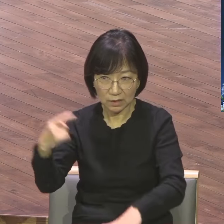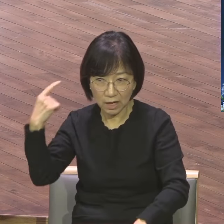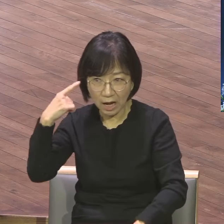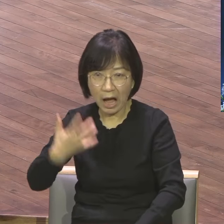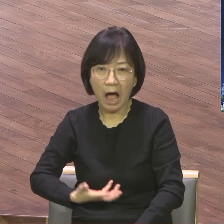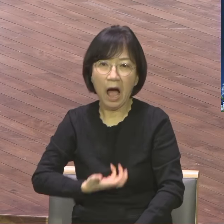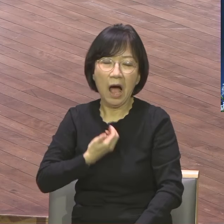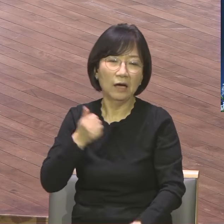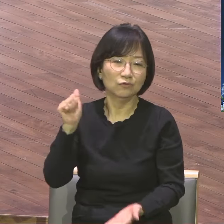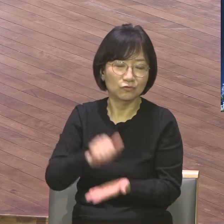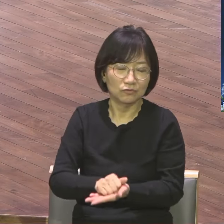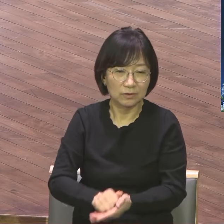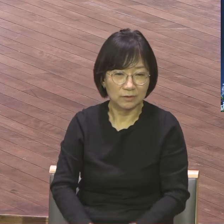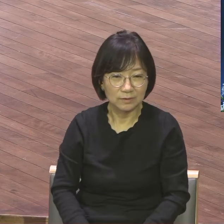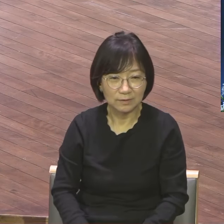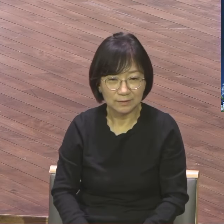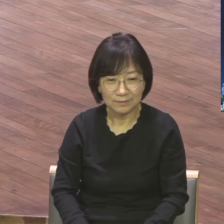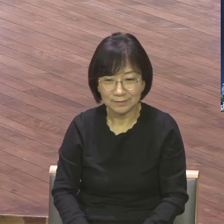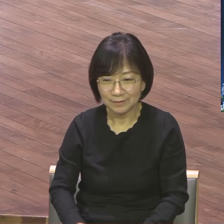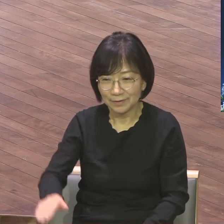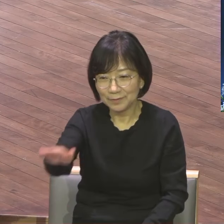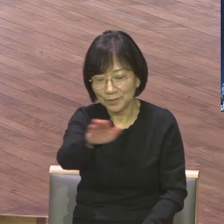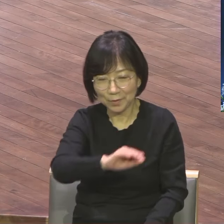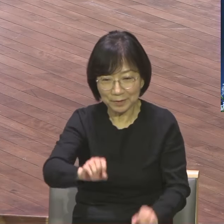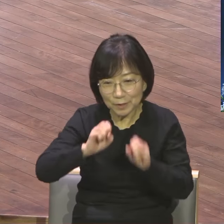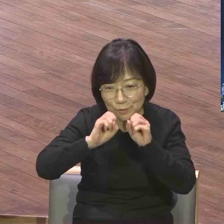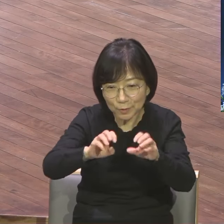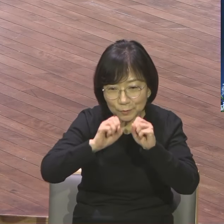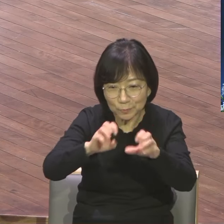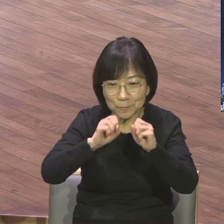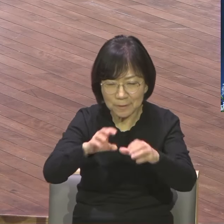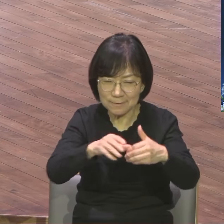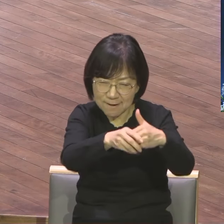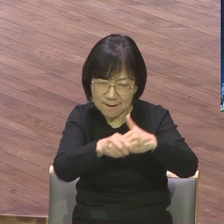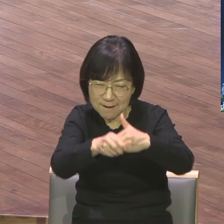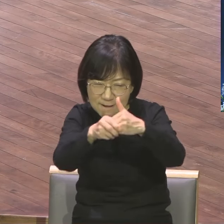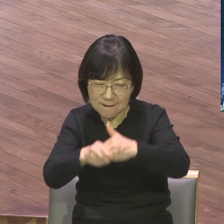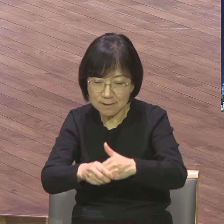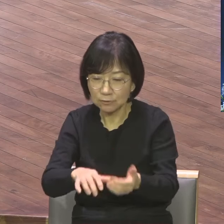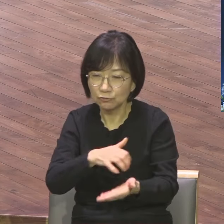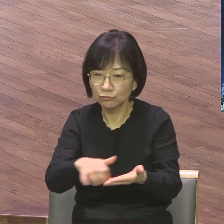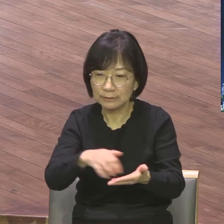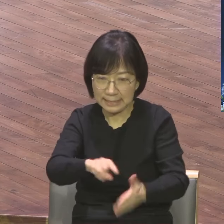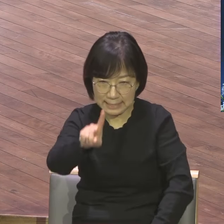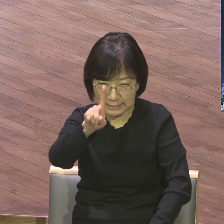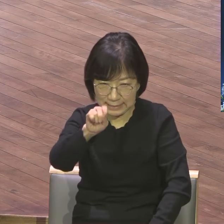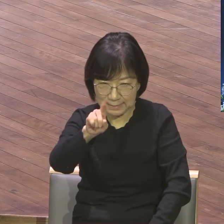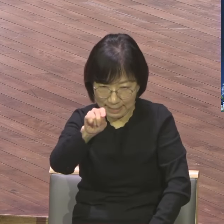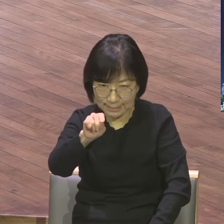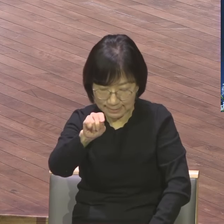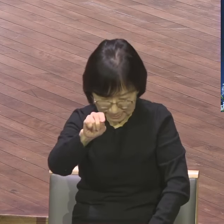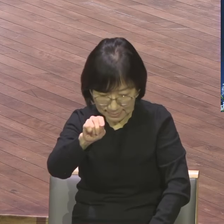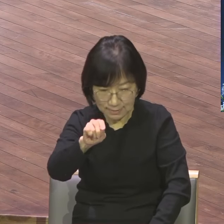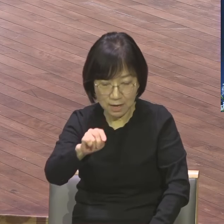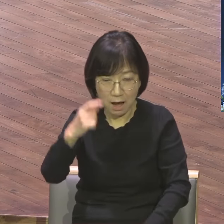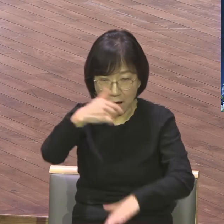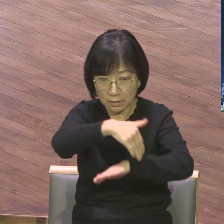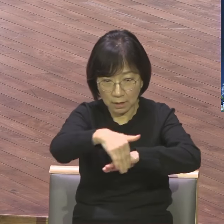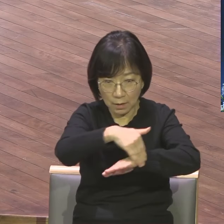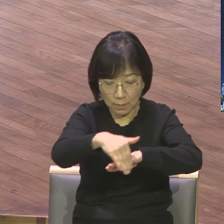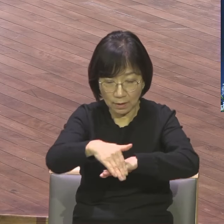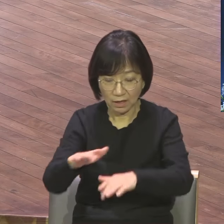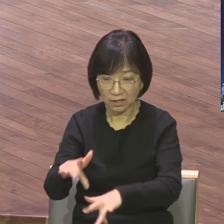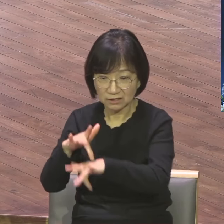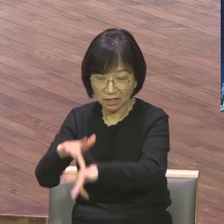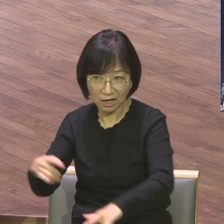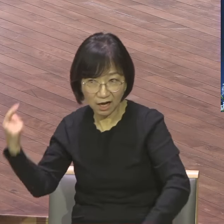성도들이 전도하겠다는 거예요. 성도들이 1만 명의 성도를 채워서 본격적으로 이 서울과 수도권과